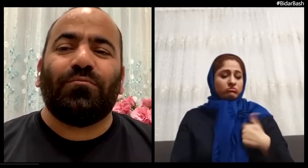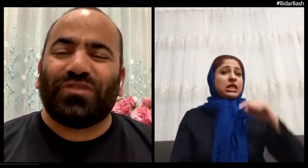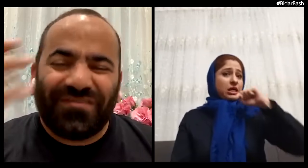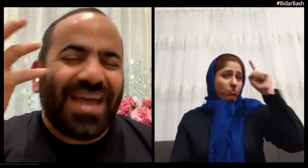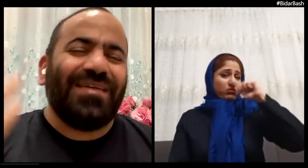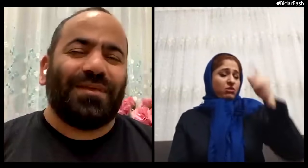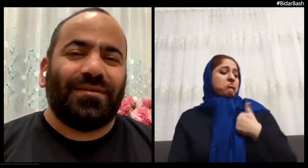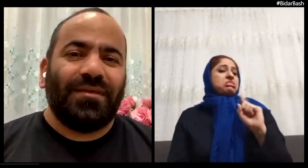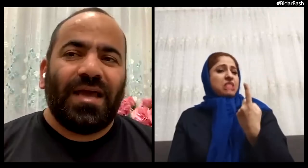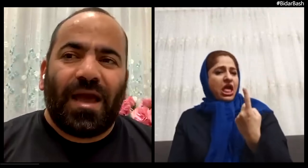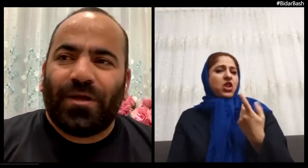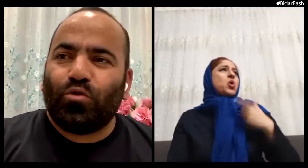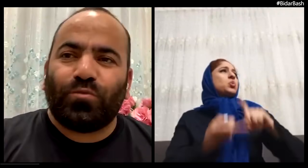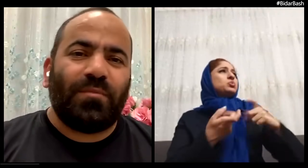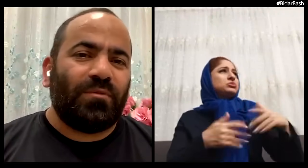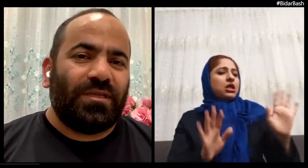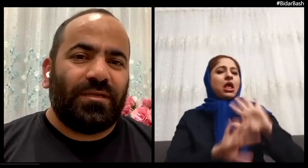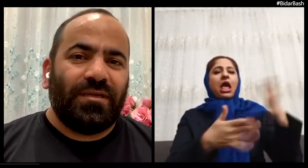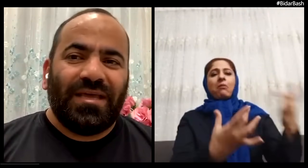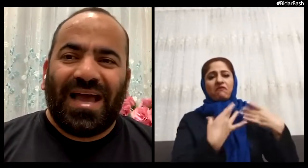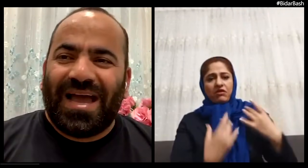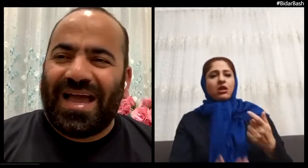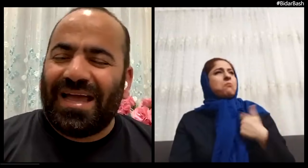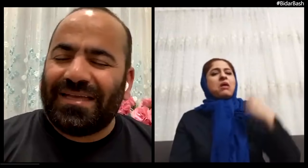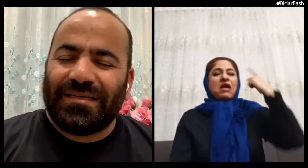متکبره متوهمه، همه رو دشمن میبینه،